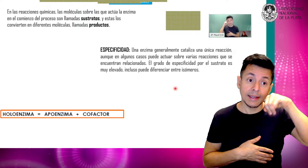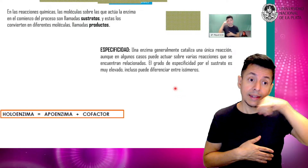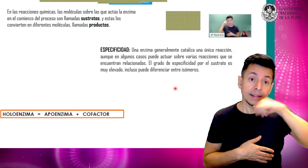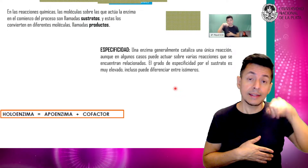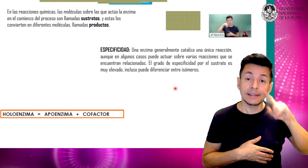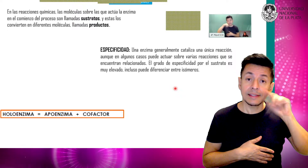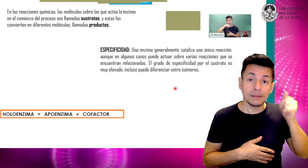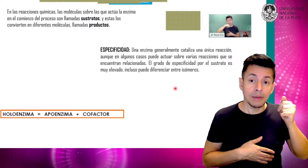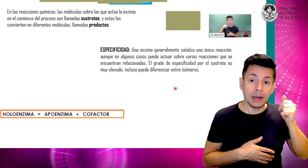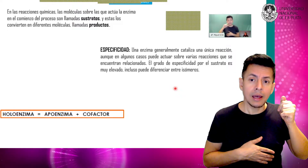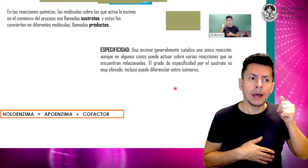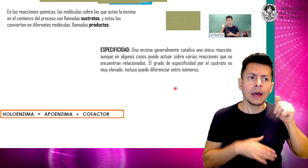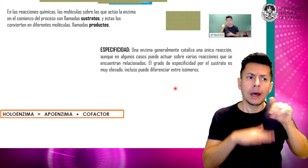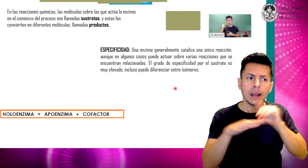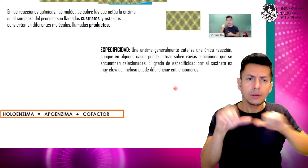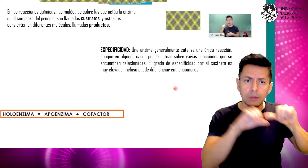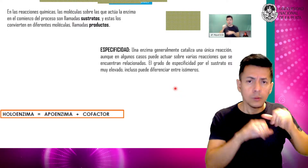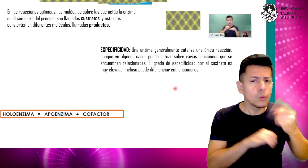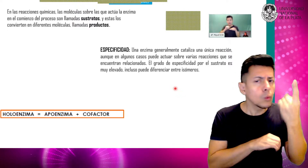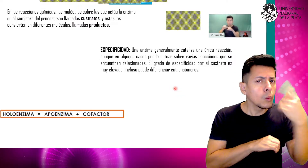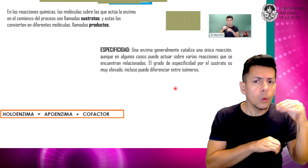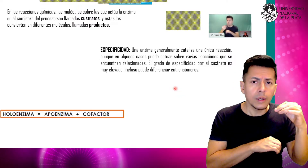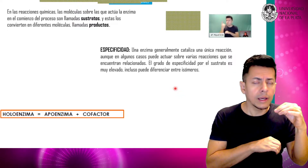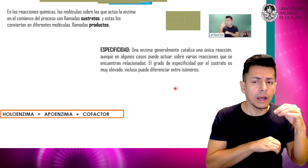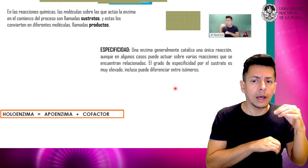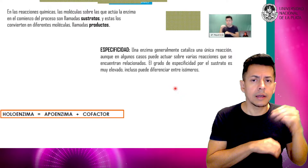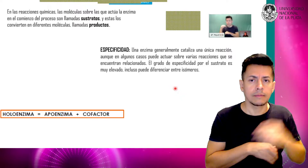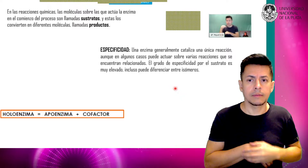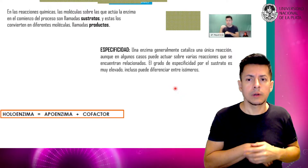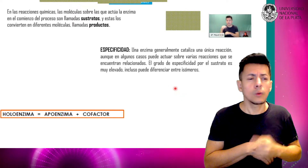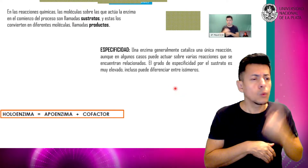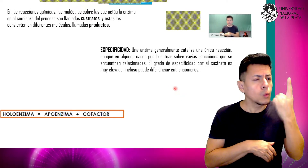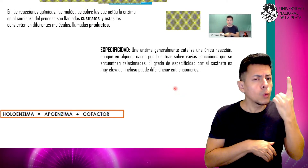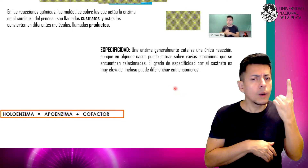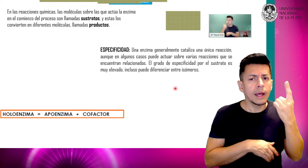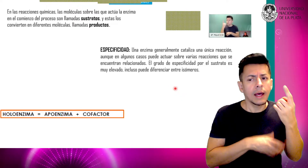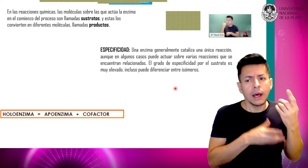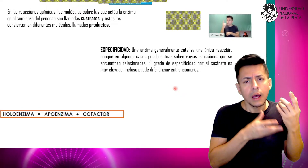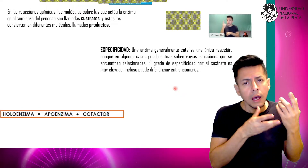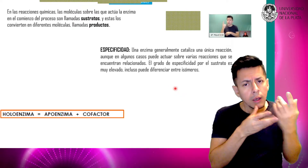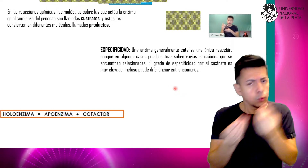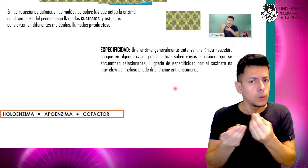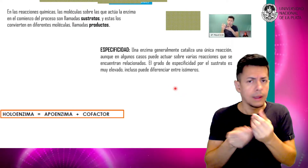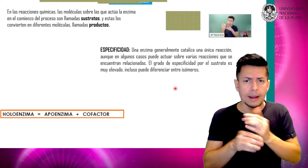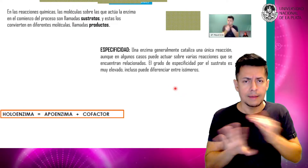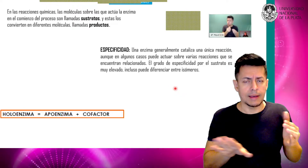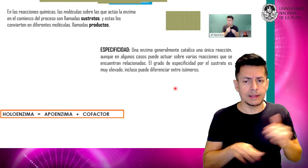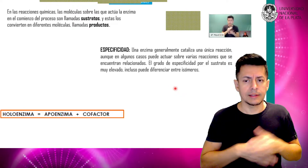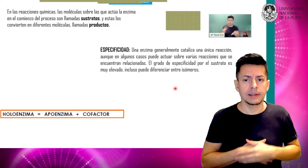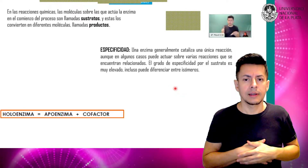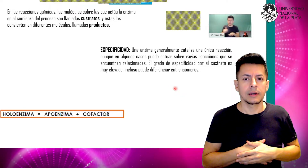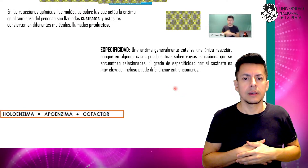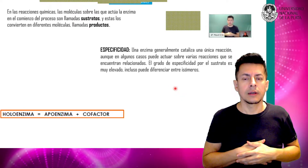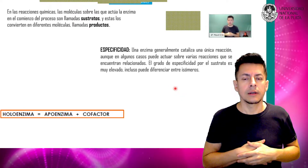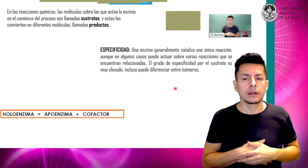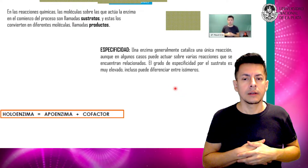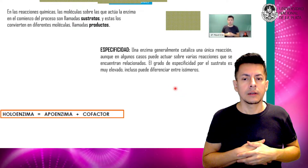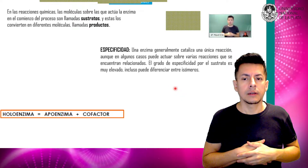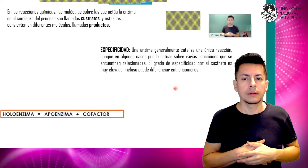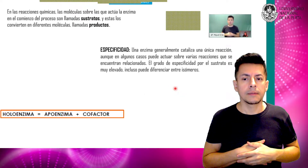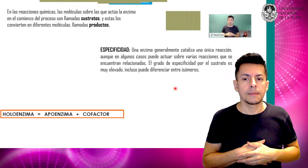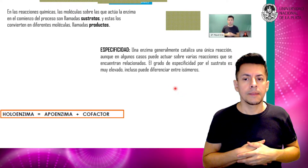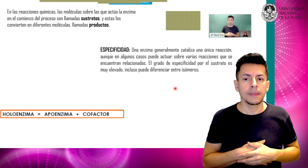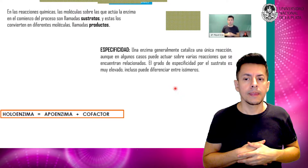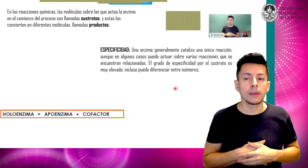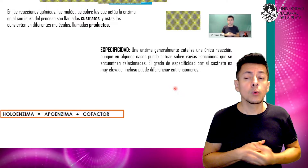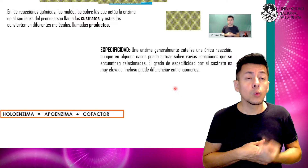única reacción, ¿sí? Va a ayudar a que ocurra una reacción específica. Reconoce únicamente a un único sustrato